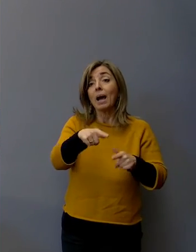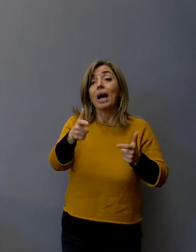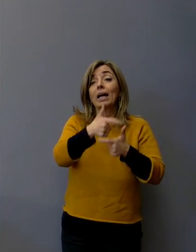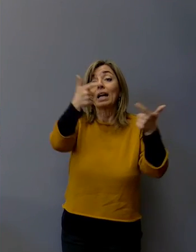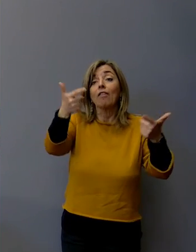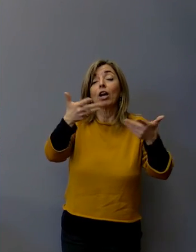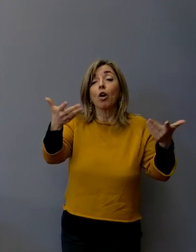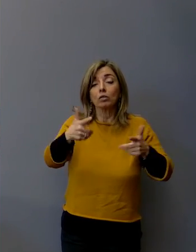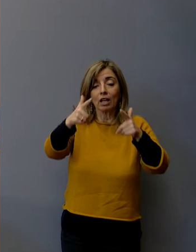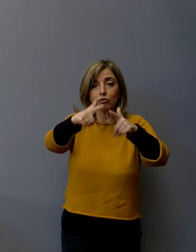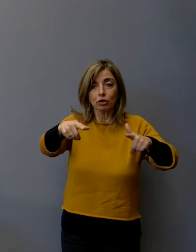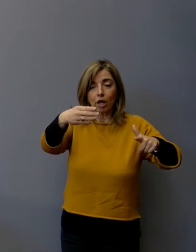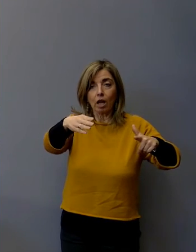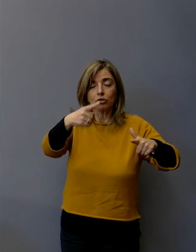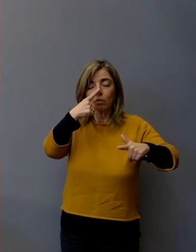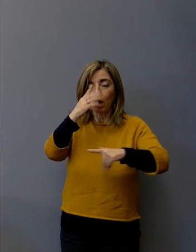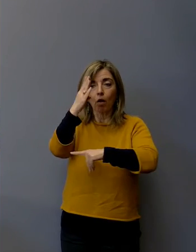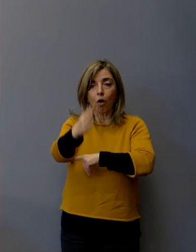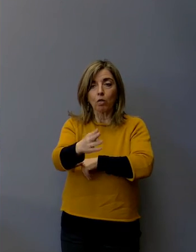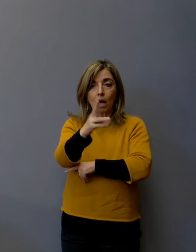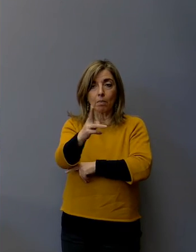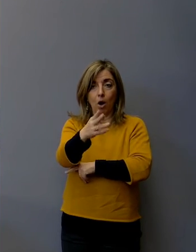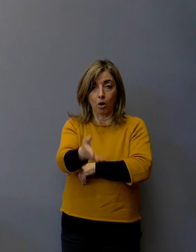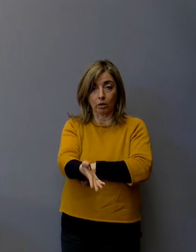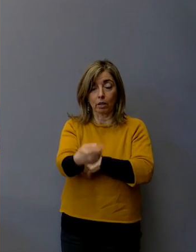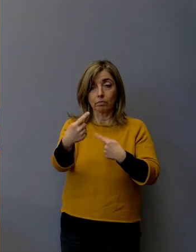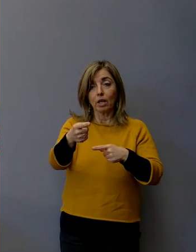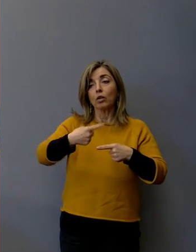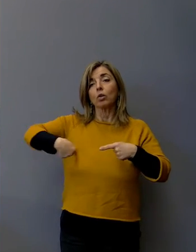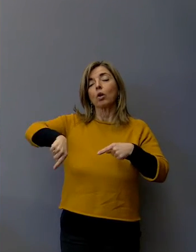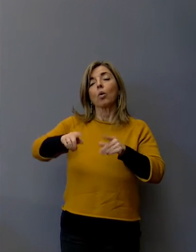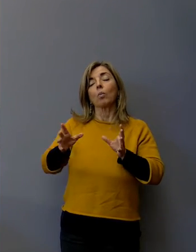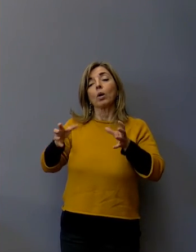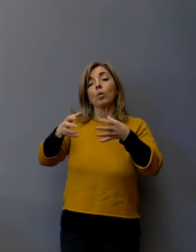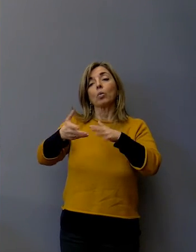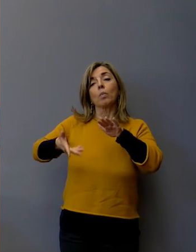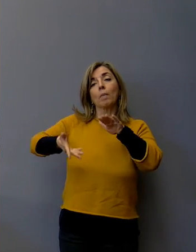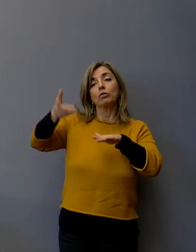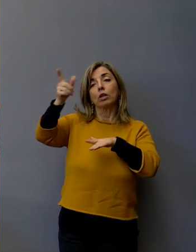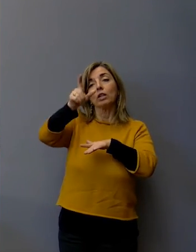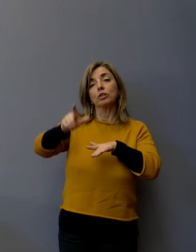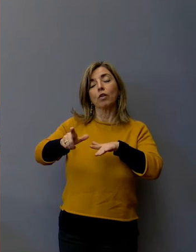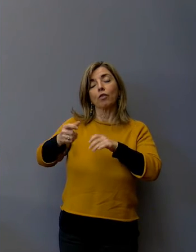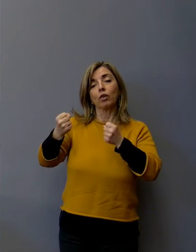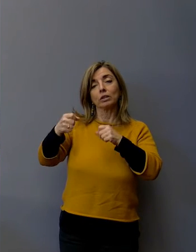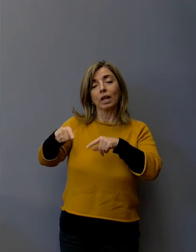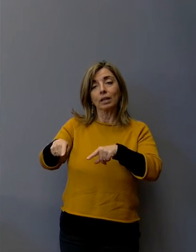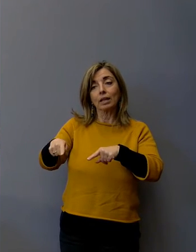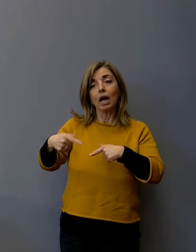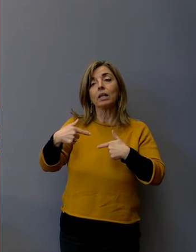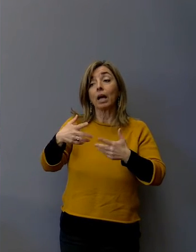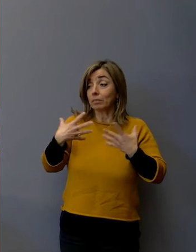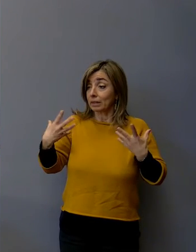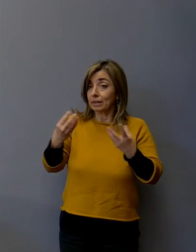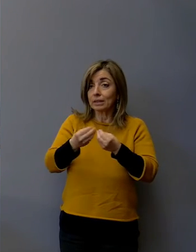e quindi noi come maggioranza noi come forza italia in particolare insieme alla maggioranza ci assumiamo la